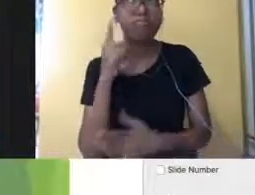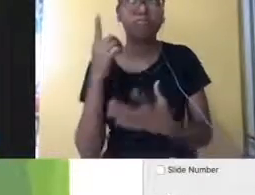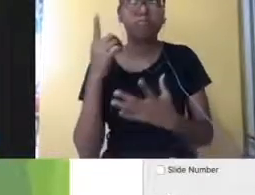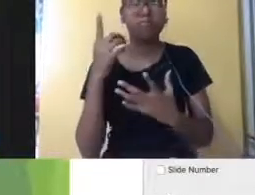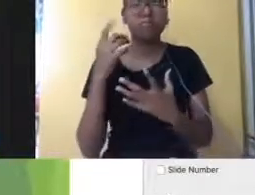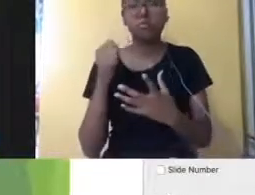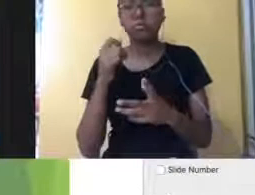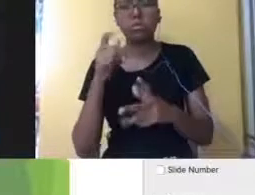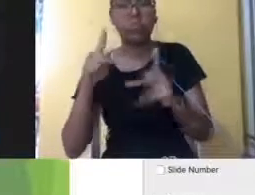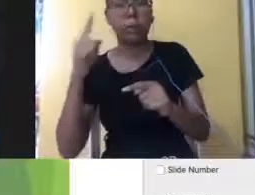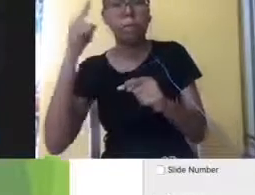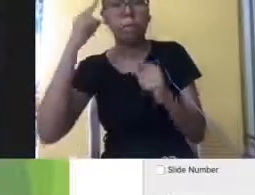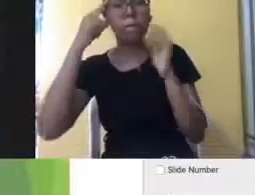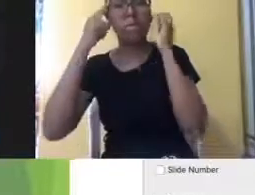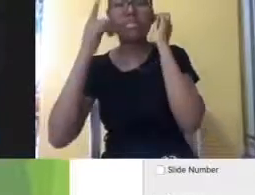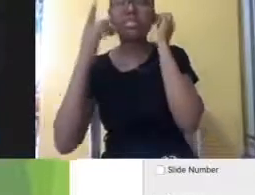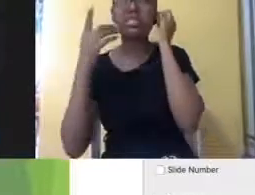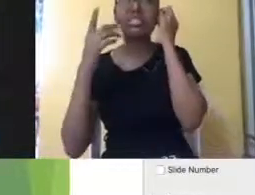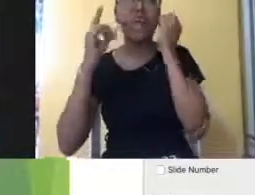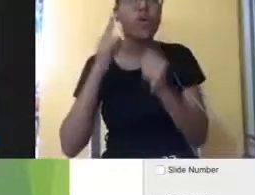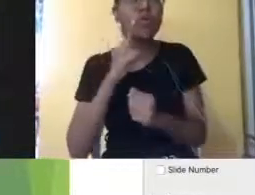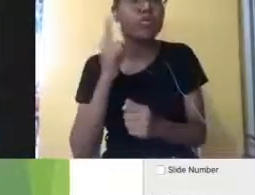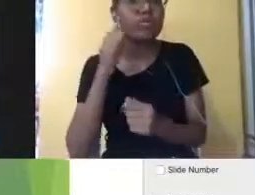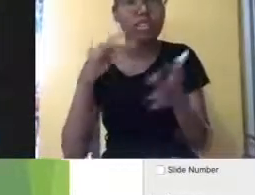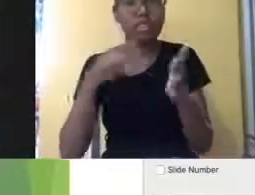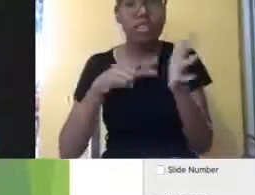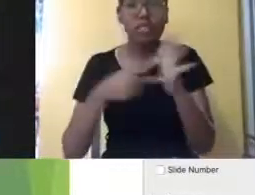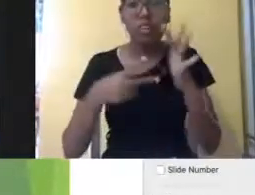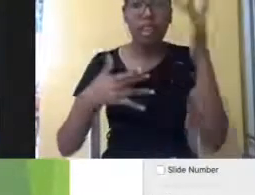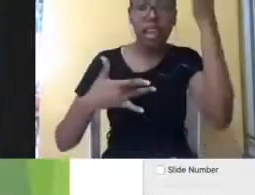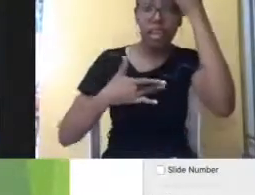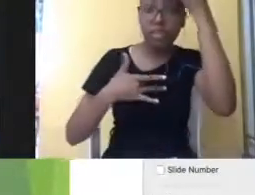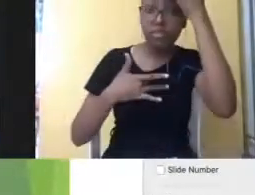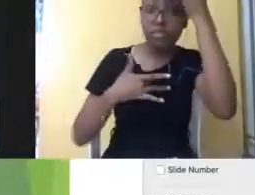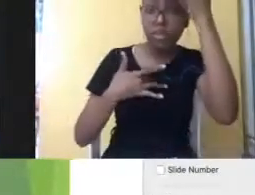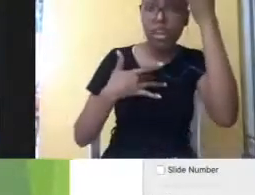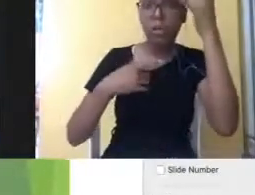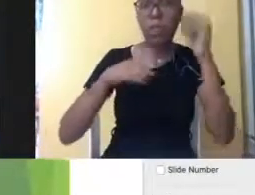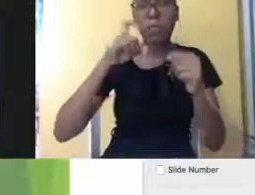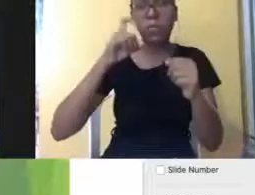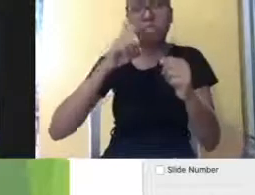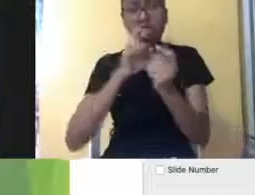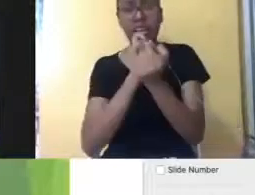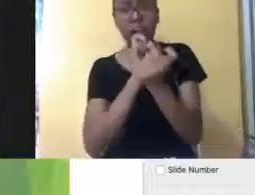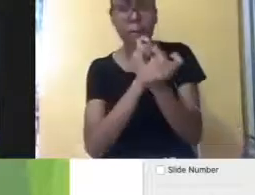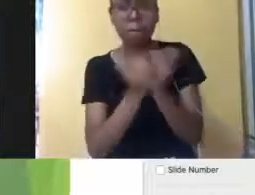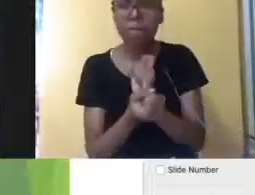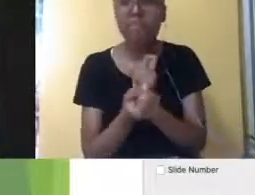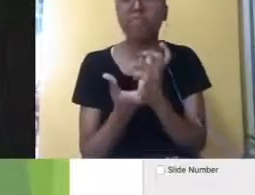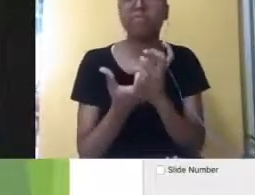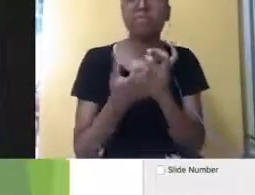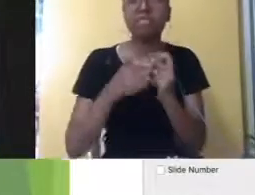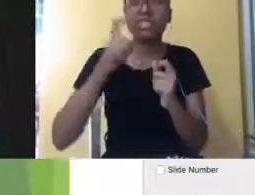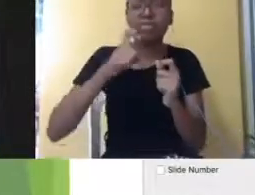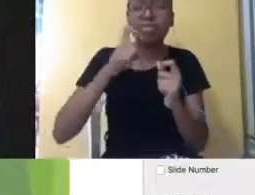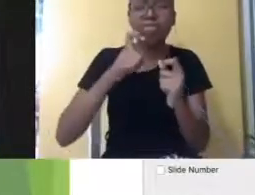se consideraba como si fuera una enfermedad, que había que rehabilitarlo, como que la sordera era un tema de que había que